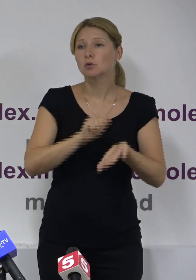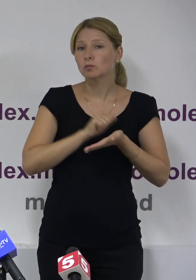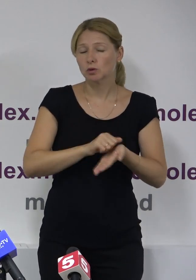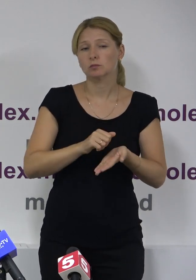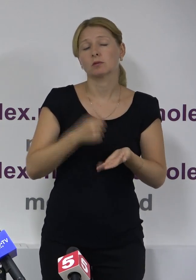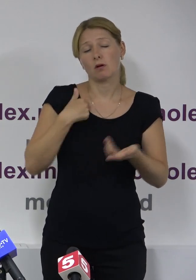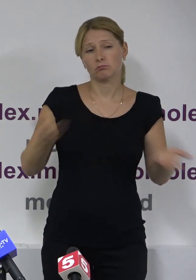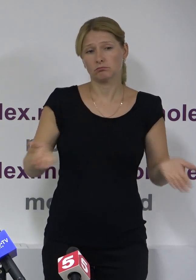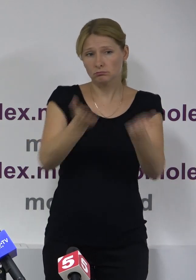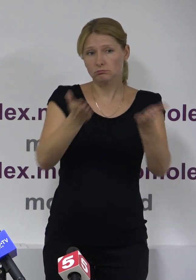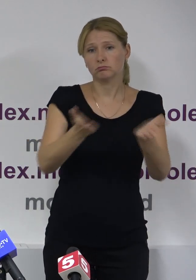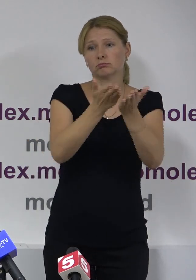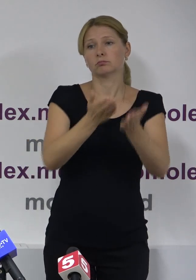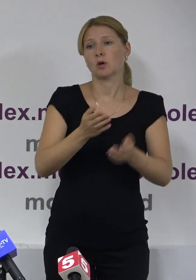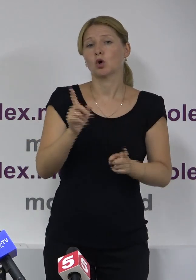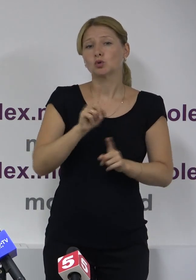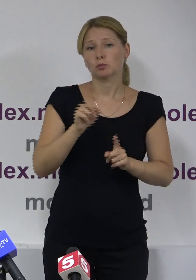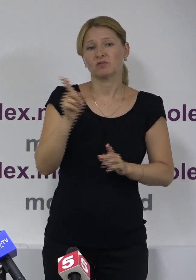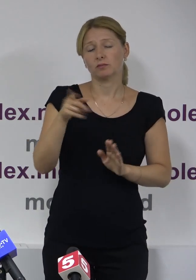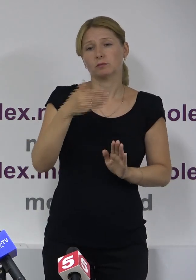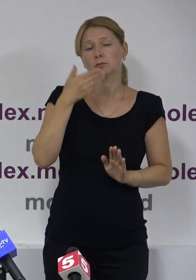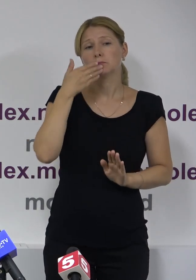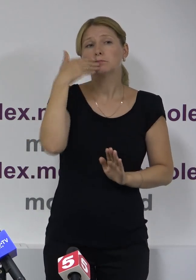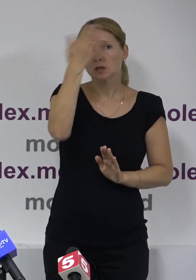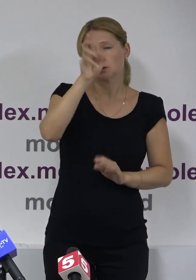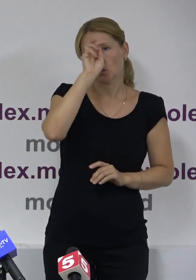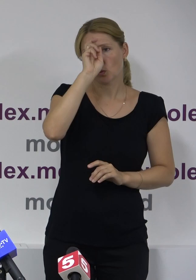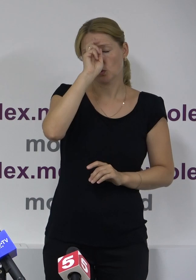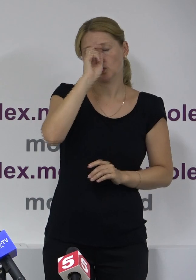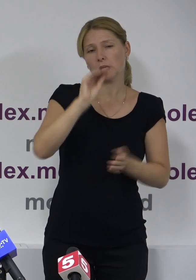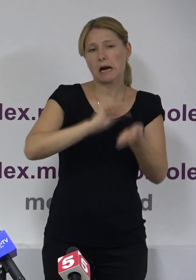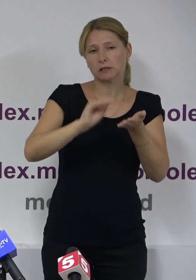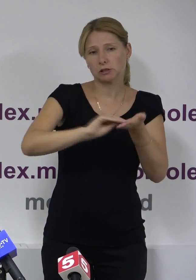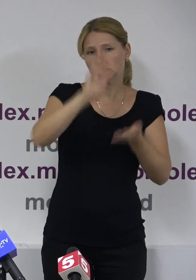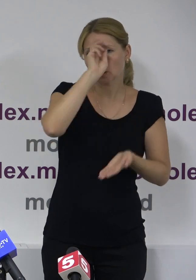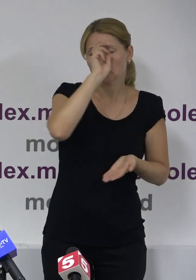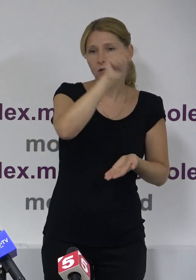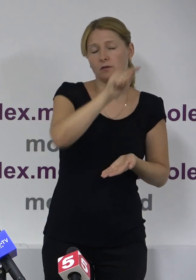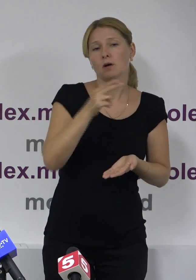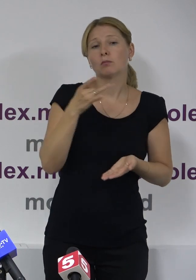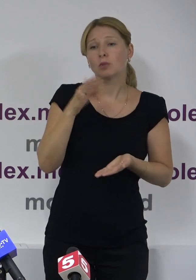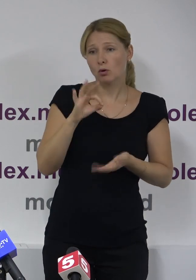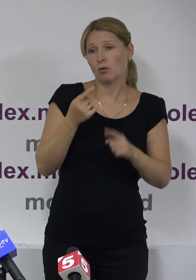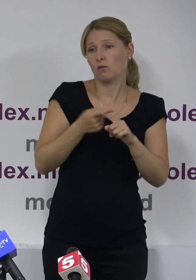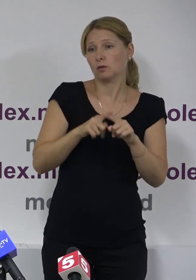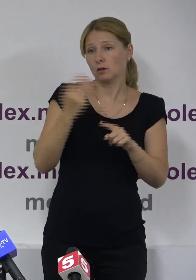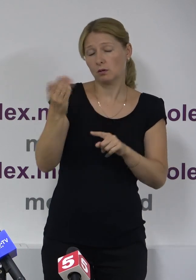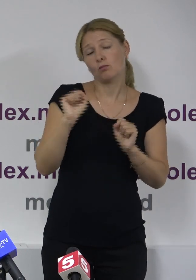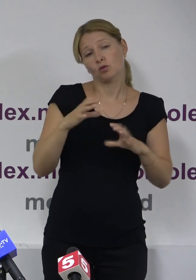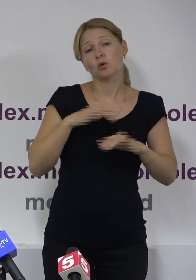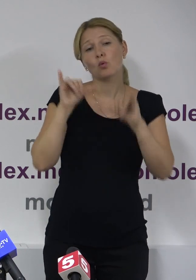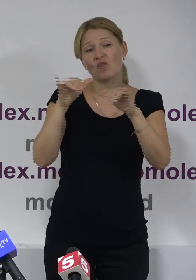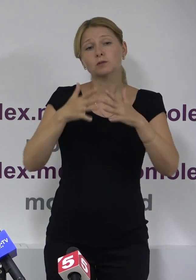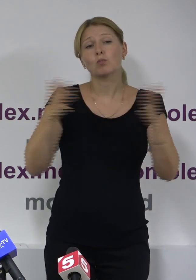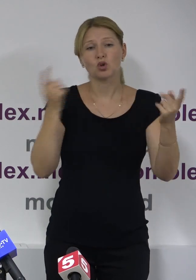sunteți încurajați să întrebați Guvernul, Cancelarea de Stat despre acest lucru, poate veți avea mai multe